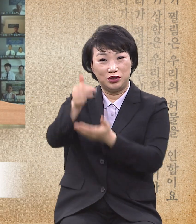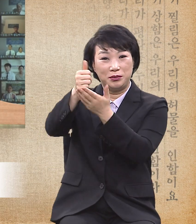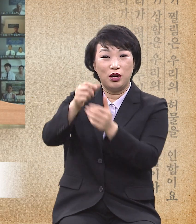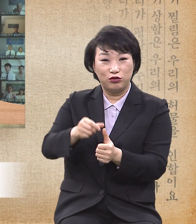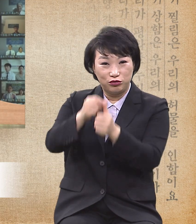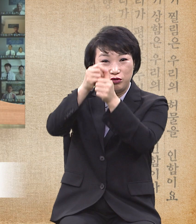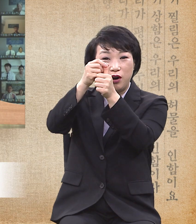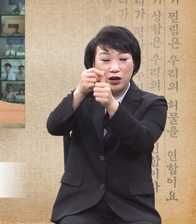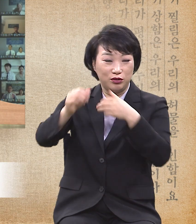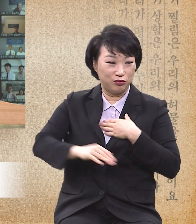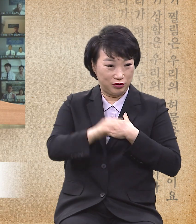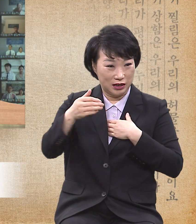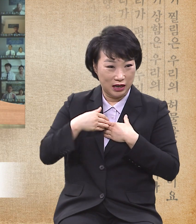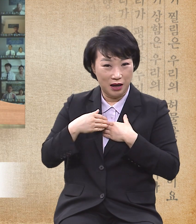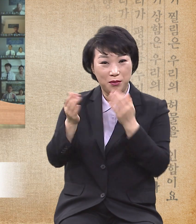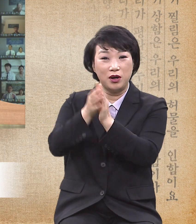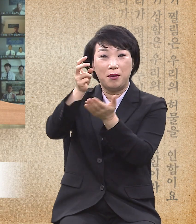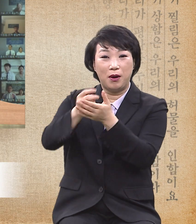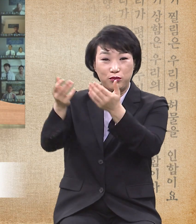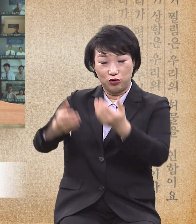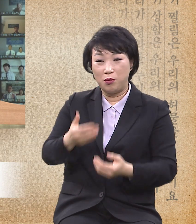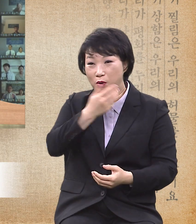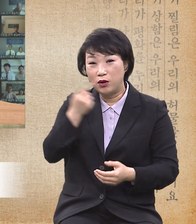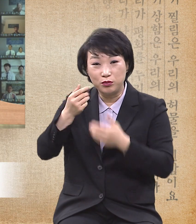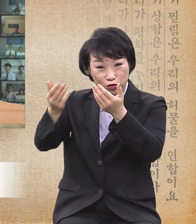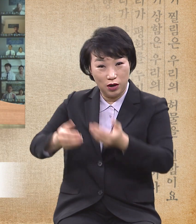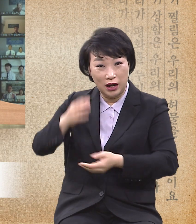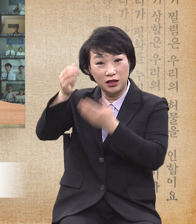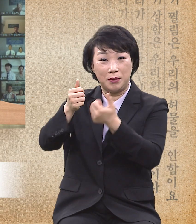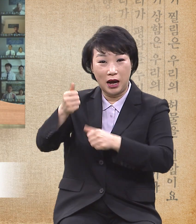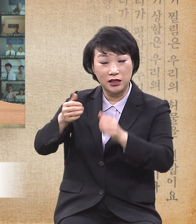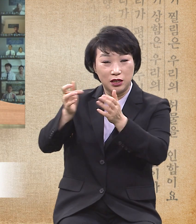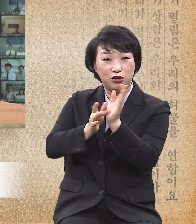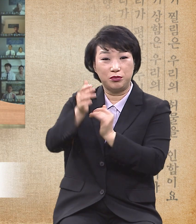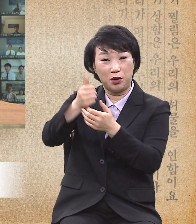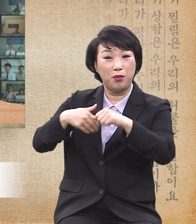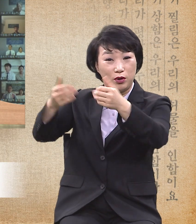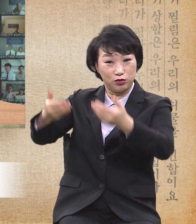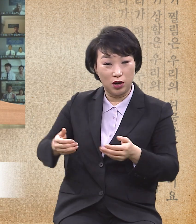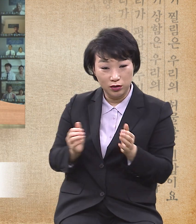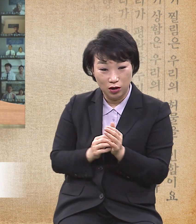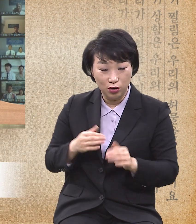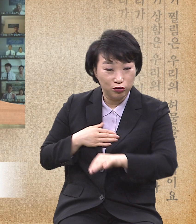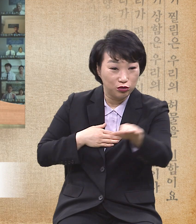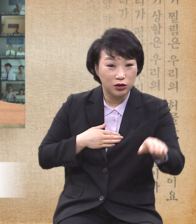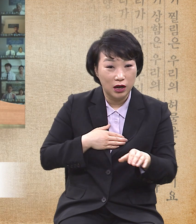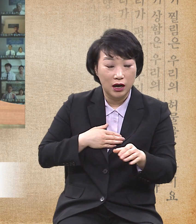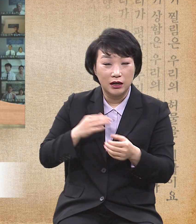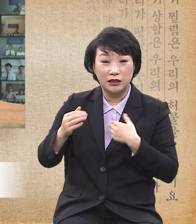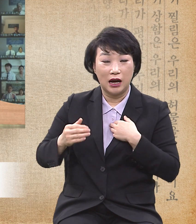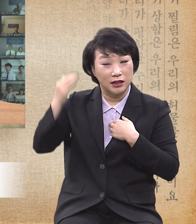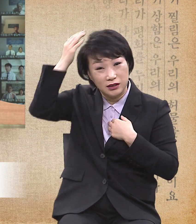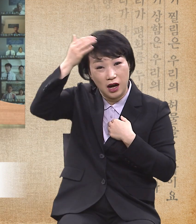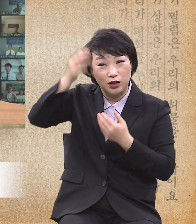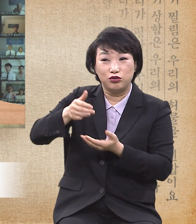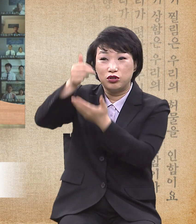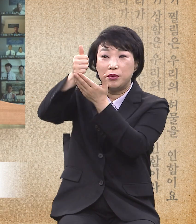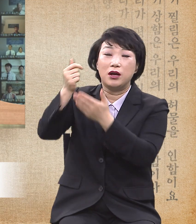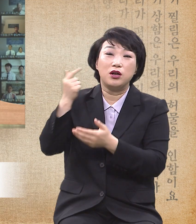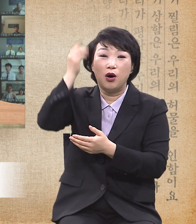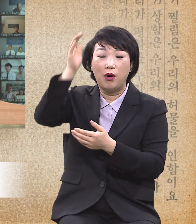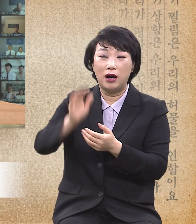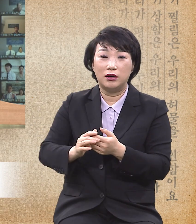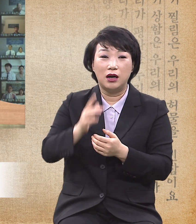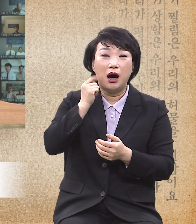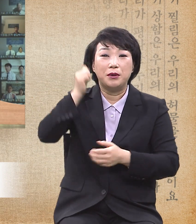율법도 세우시고 복음도 주시고 하나님의 아들도 주셨는데 어찌 감히 이토록 사랑하신 주님의 영광을,